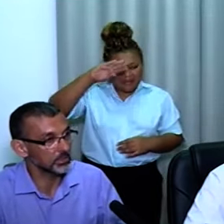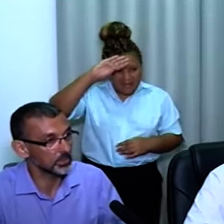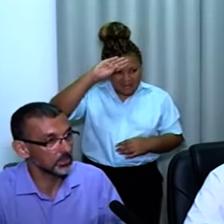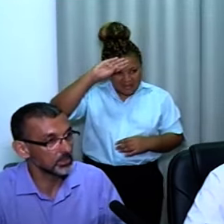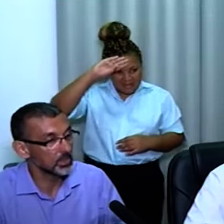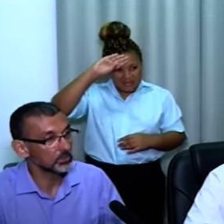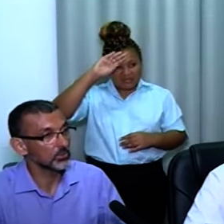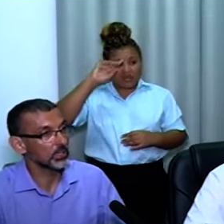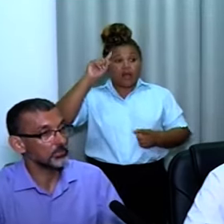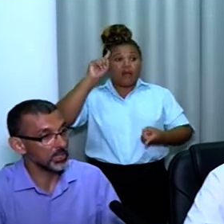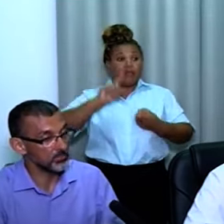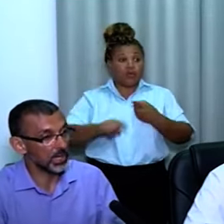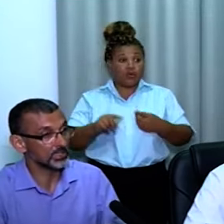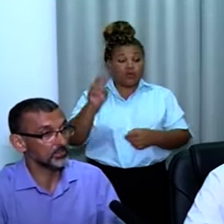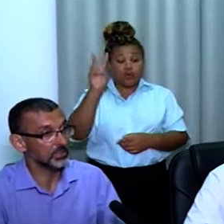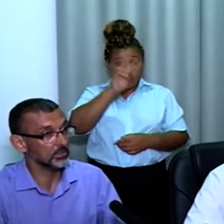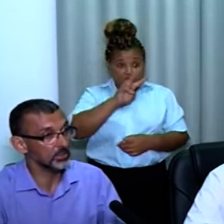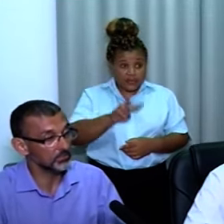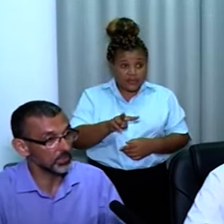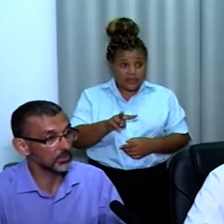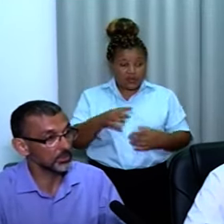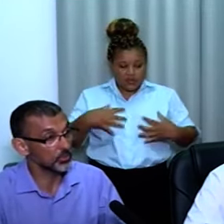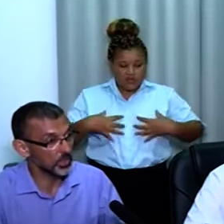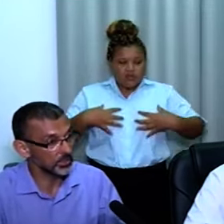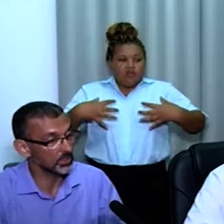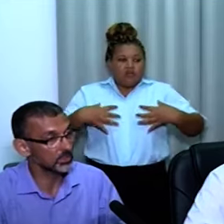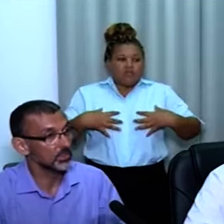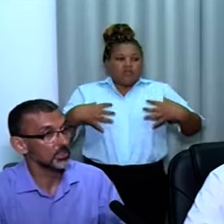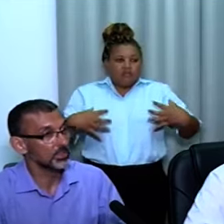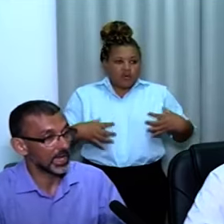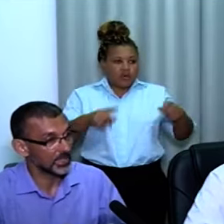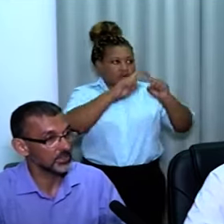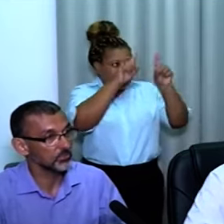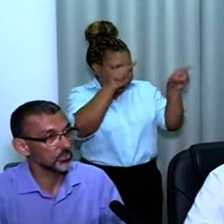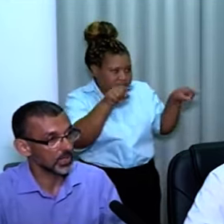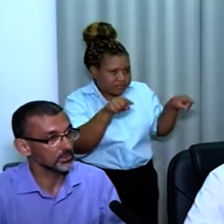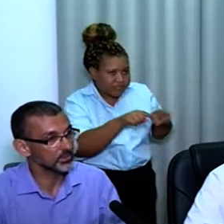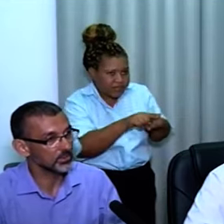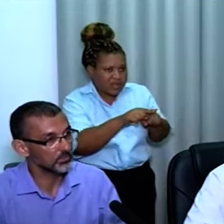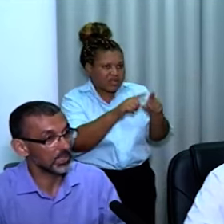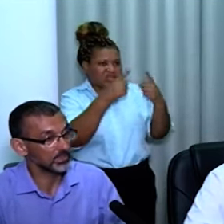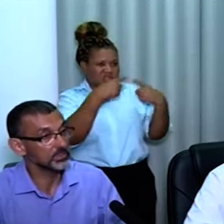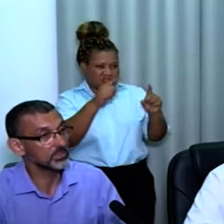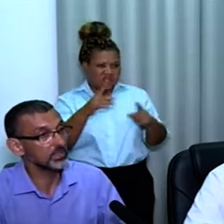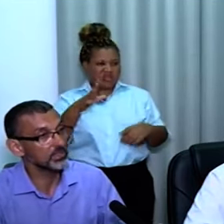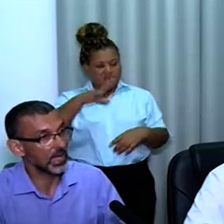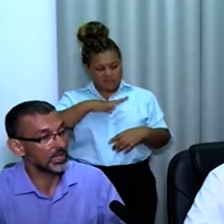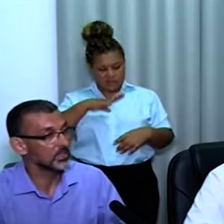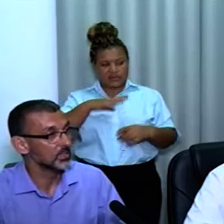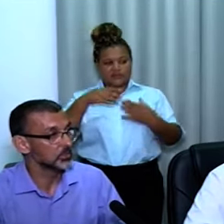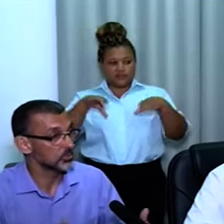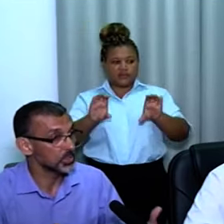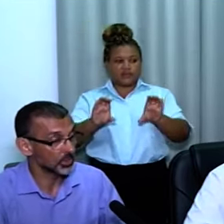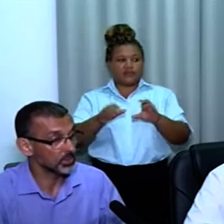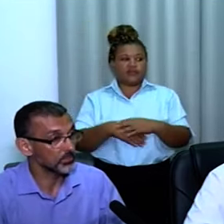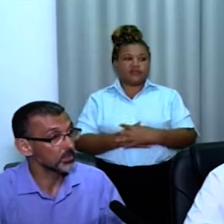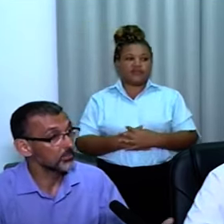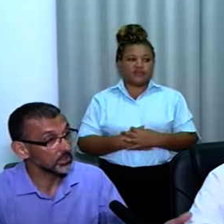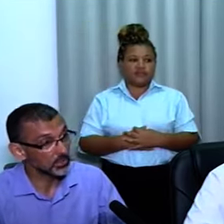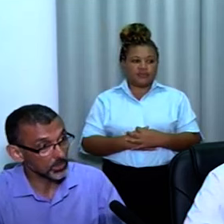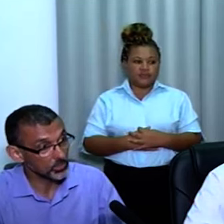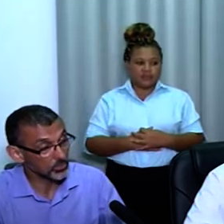pas de traitement. Donc, la plupart de ce traitement qui nous en a, il y a assez pour nous traiter ce patient. Si en cas, vous avez besoin de